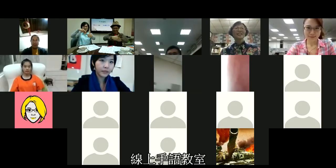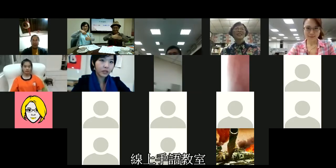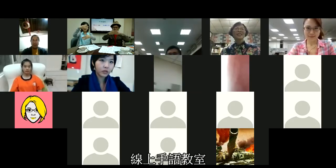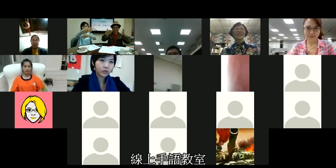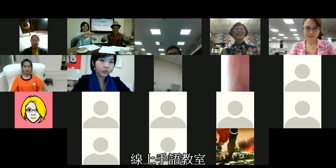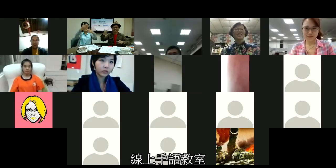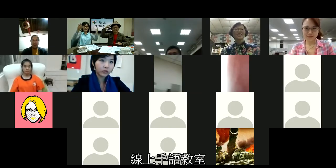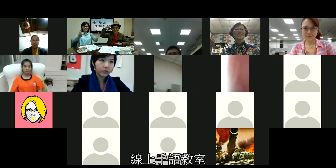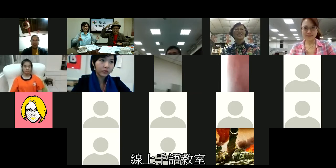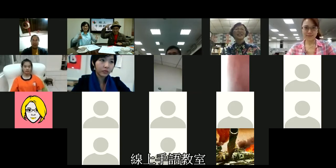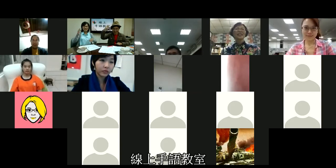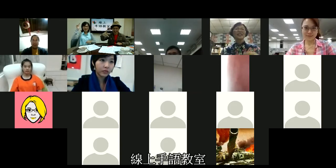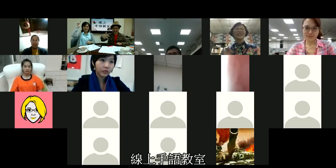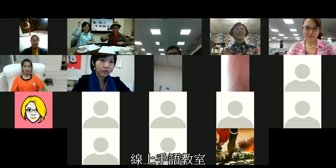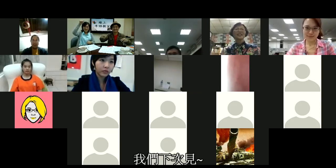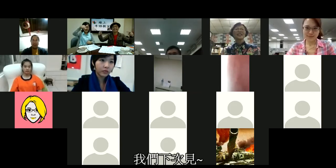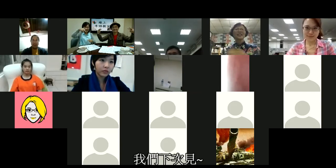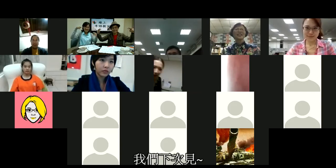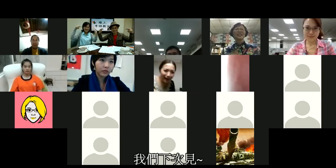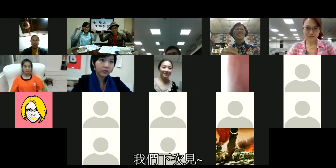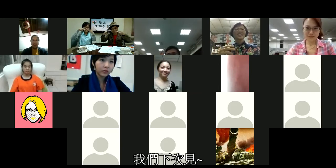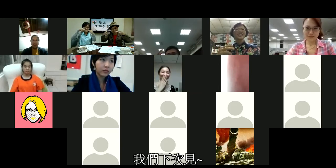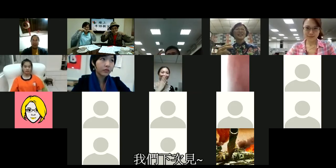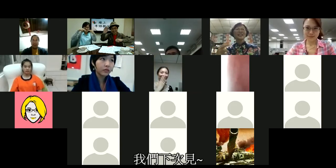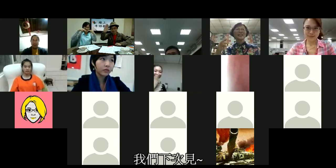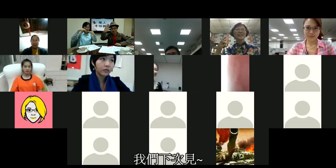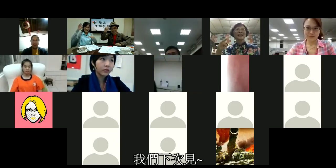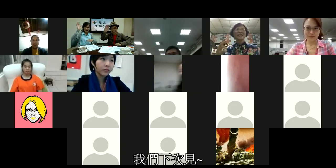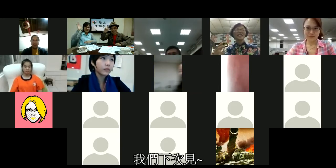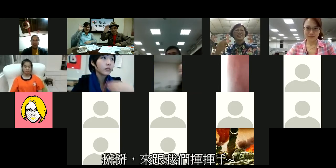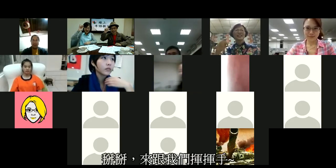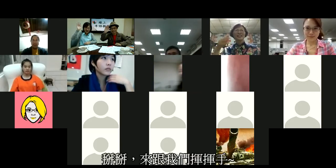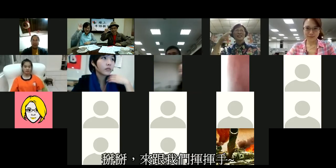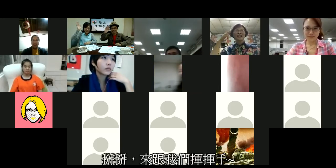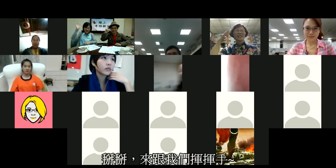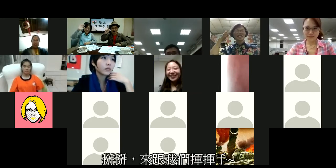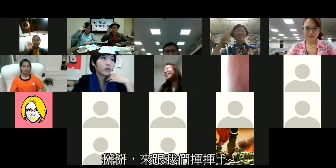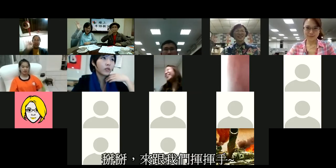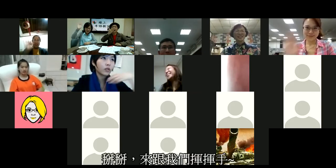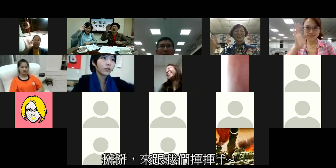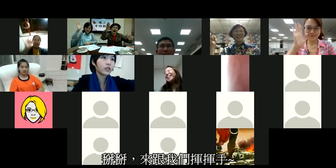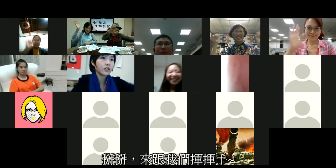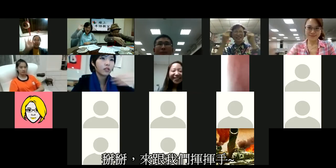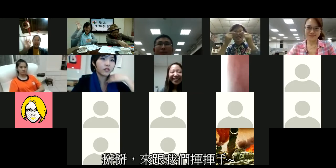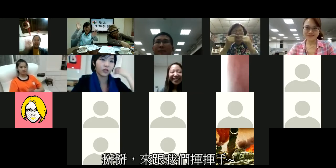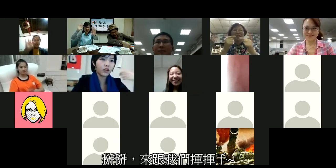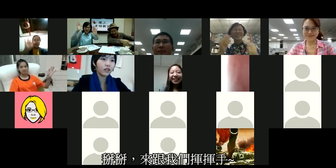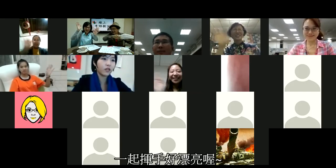语教室，我们下次见，拜拜！来跟我们挥挥手。嗨，看